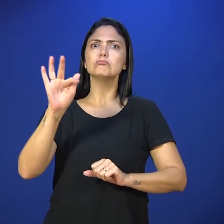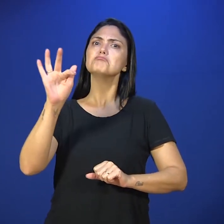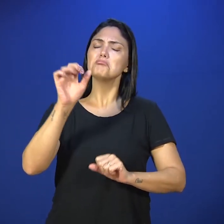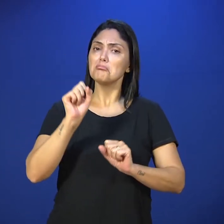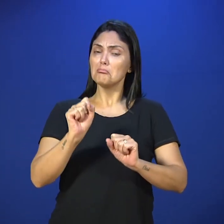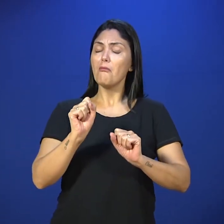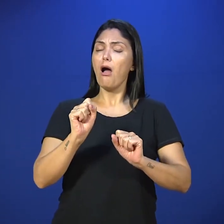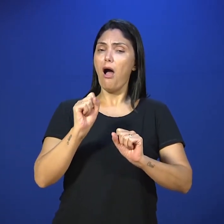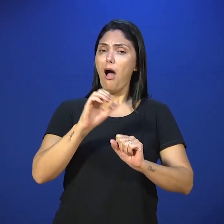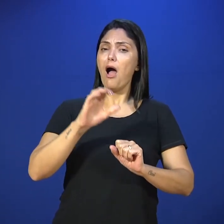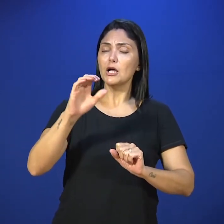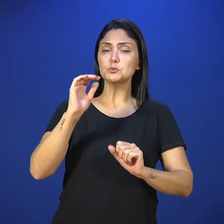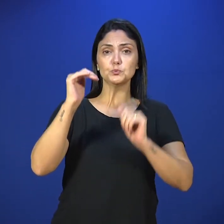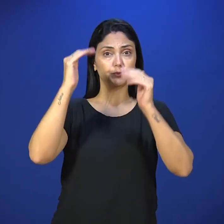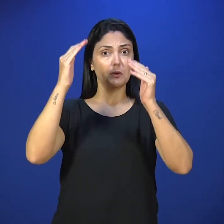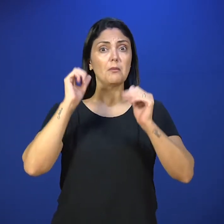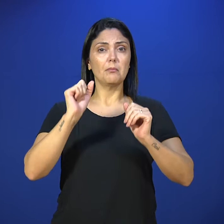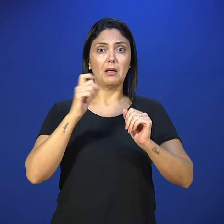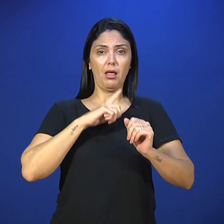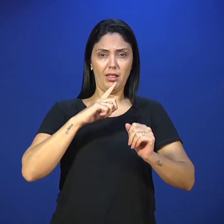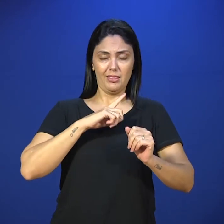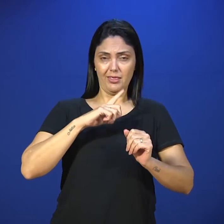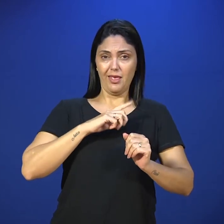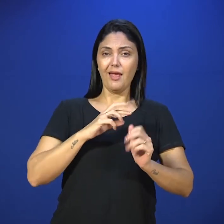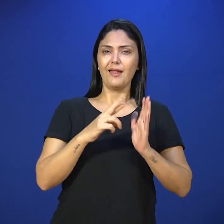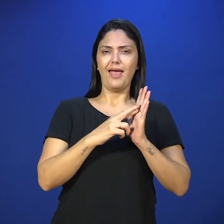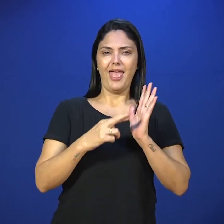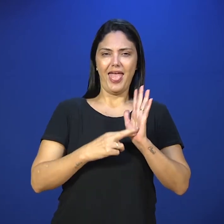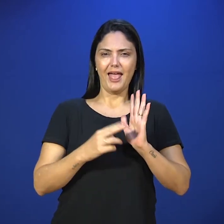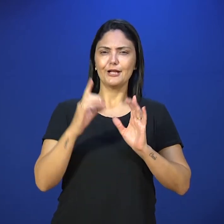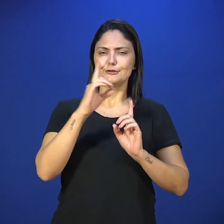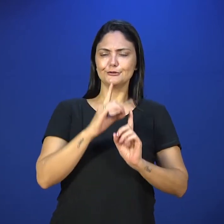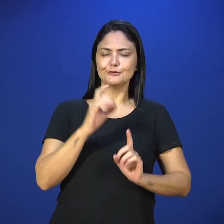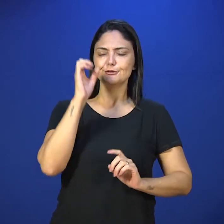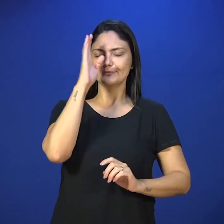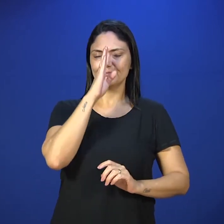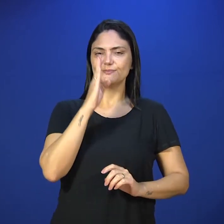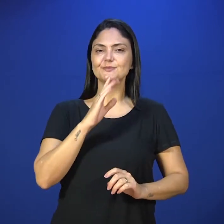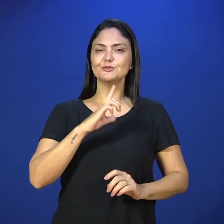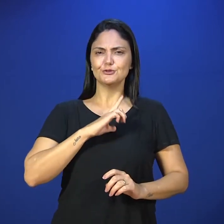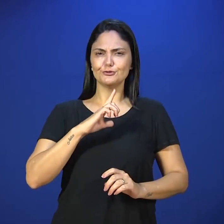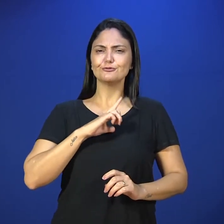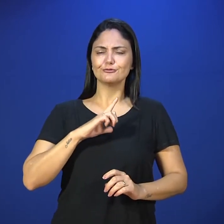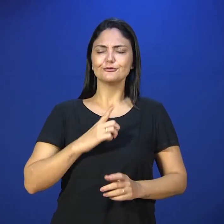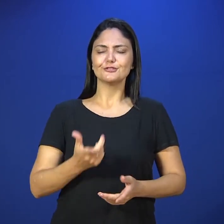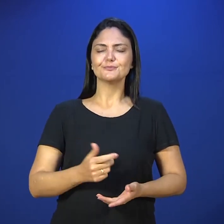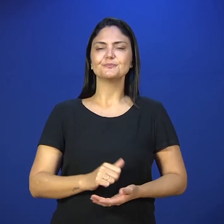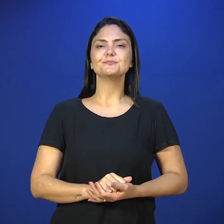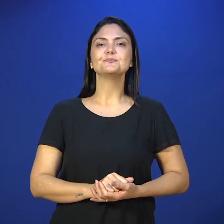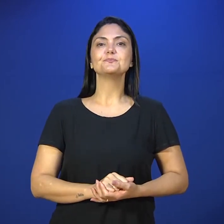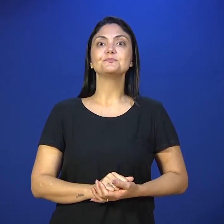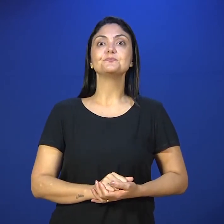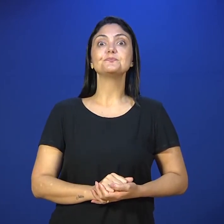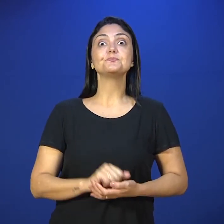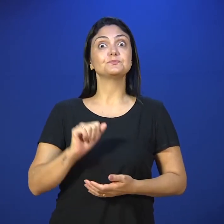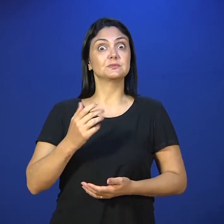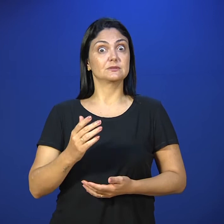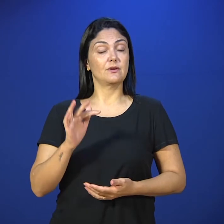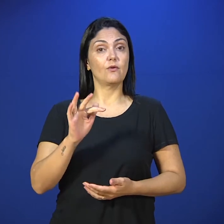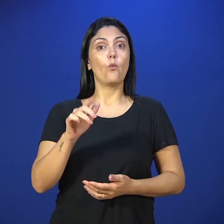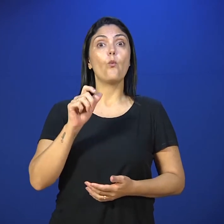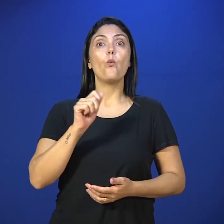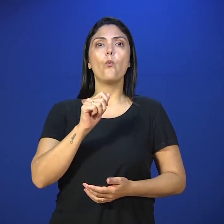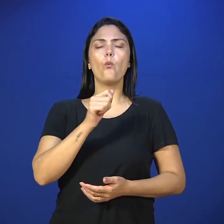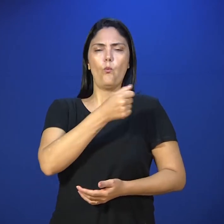ensino superior em conformidade com as normas legais e institucionais. 17. É facultado ao